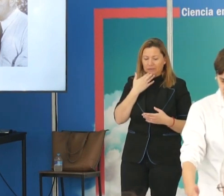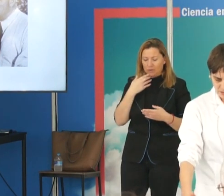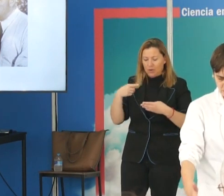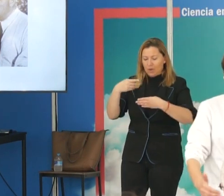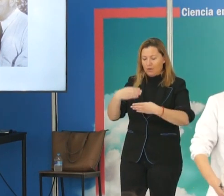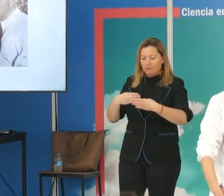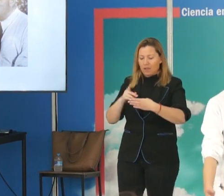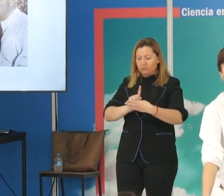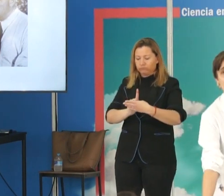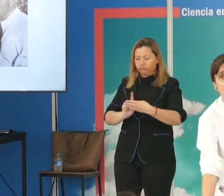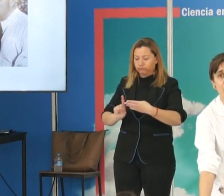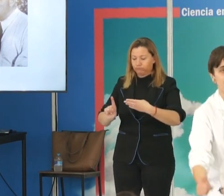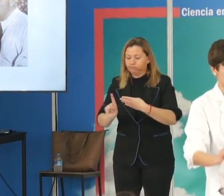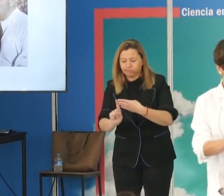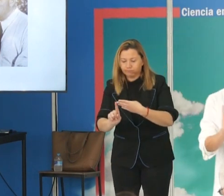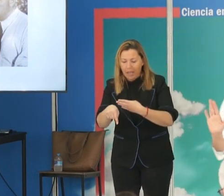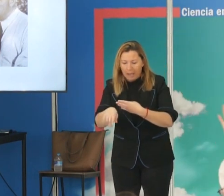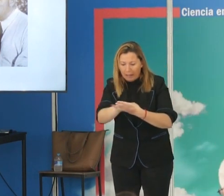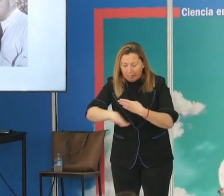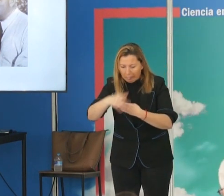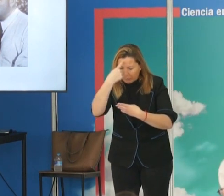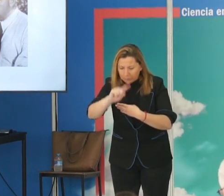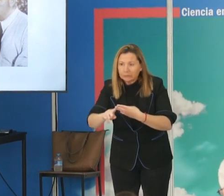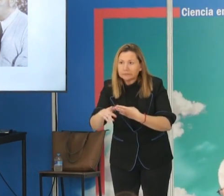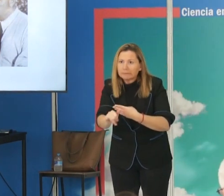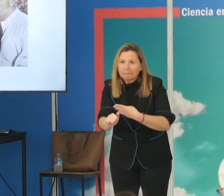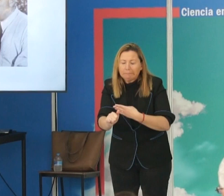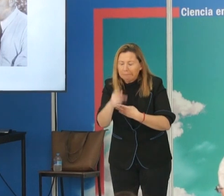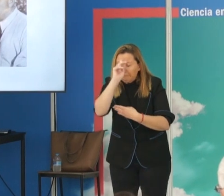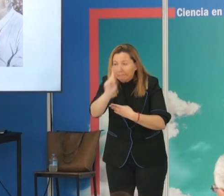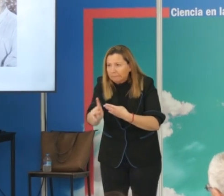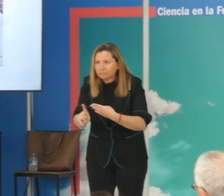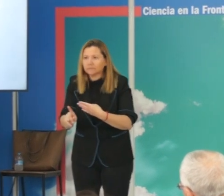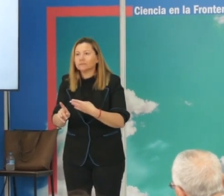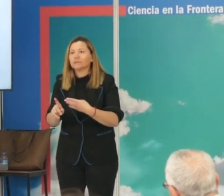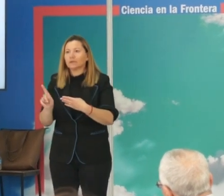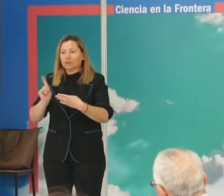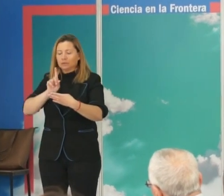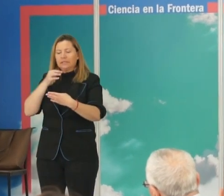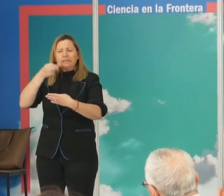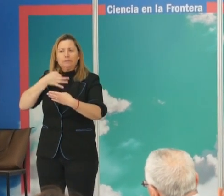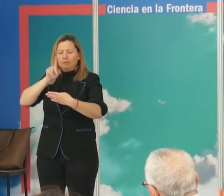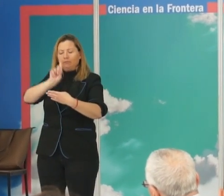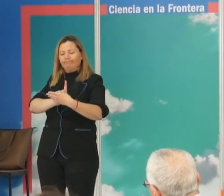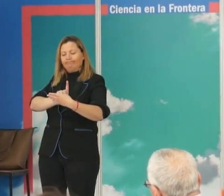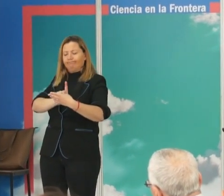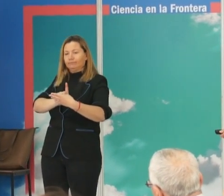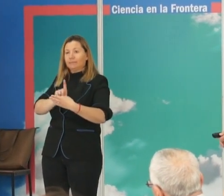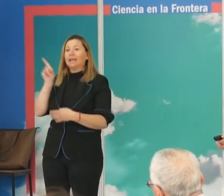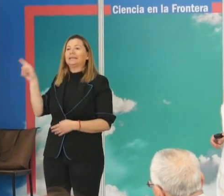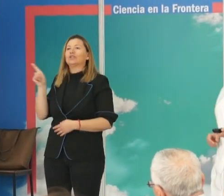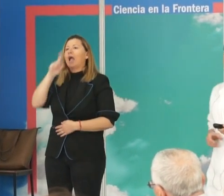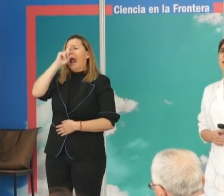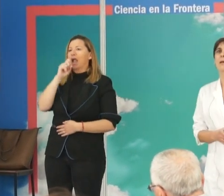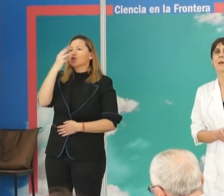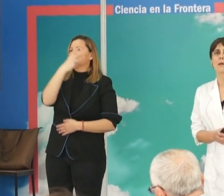aquí, no sé lo que me voy a encontrar aquí. Resumiendo. Bien, pues entonces, si nos acordamos, estamos en el año